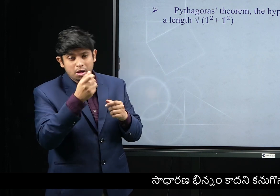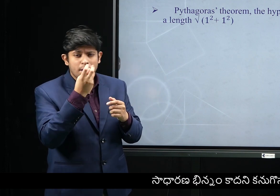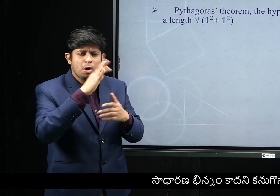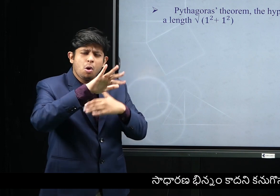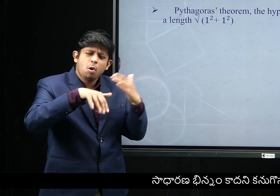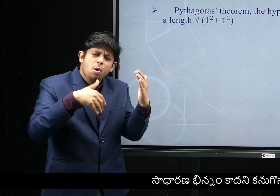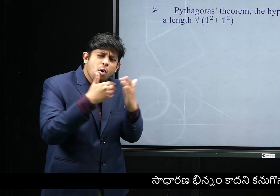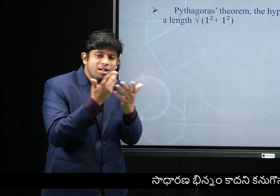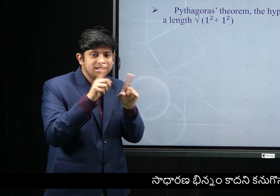కాదని కనుగొన్నారు.